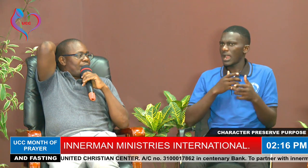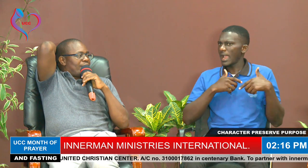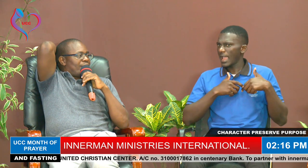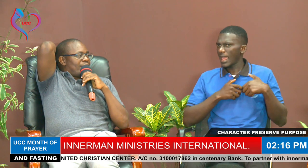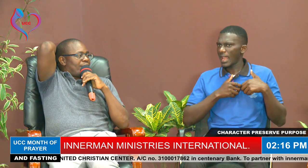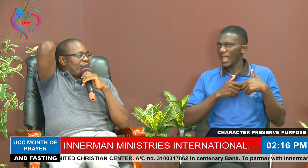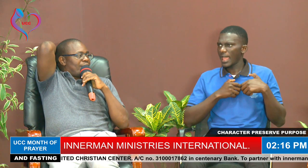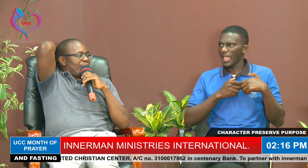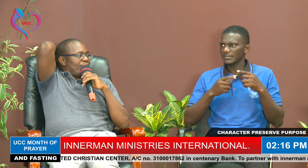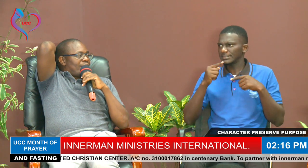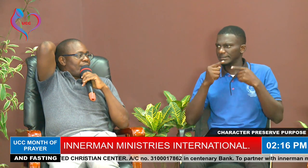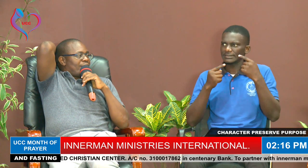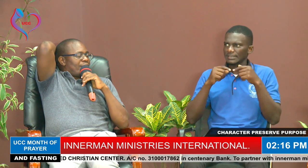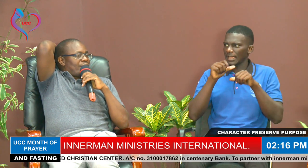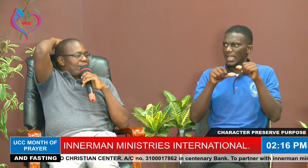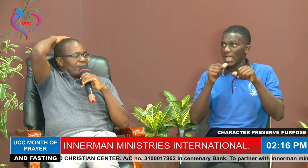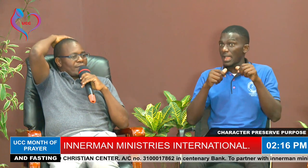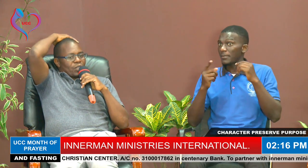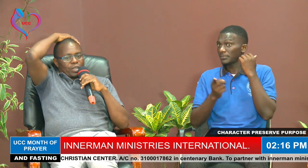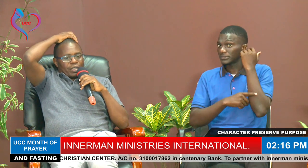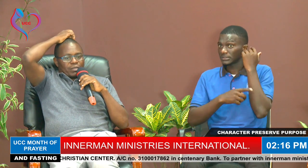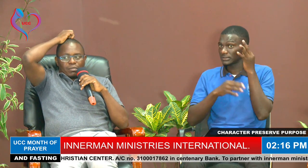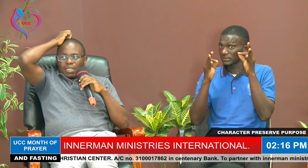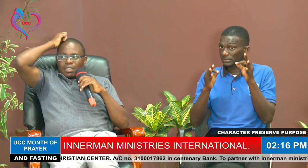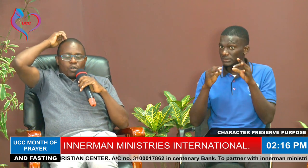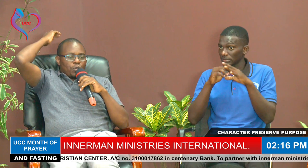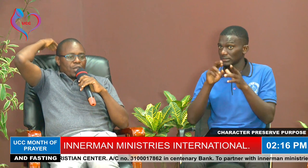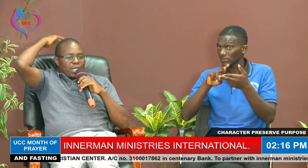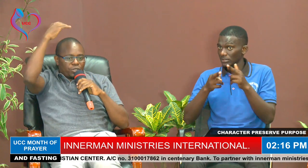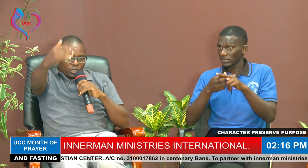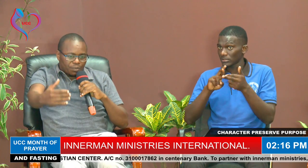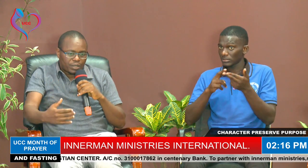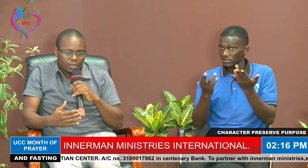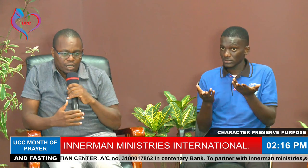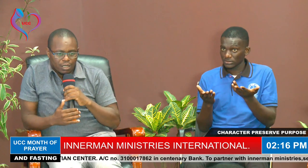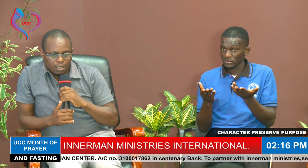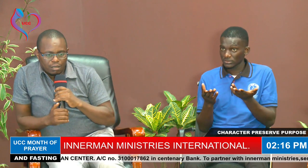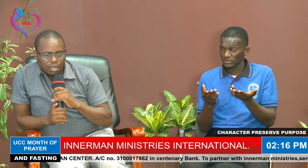muli mu long distance relationship. Okay. Baziita commuter relationships.